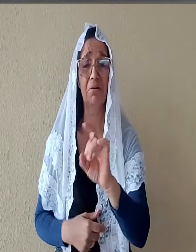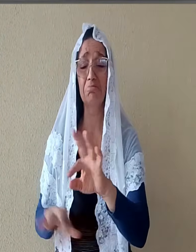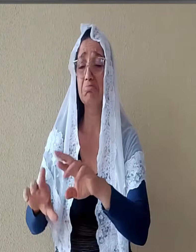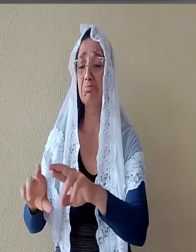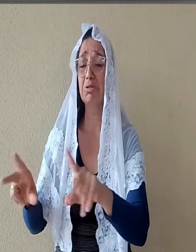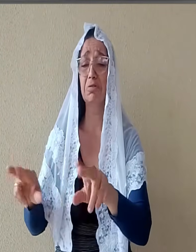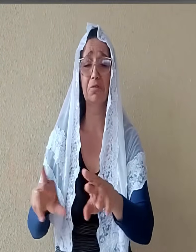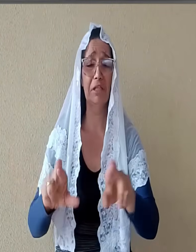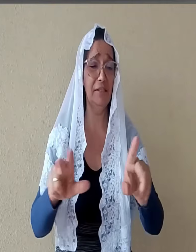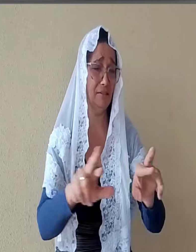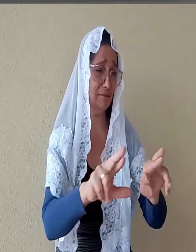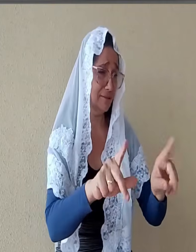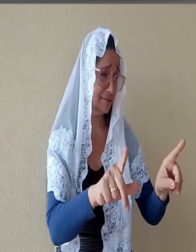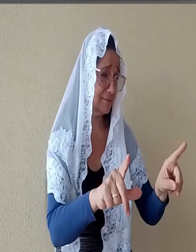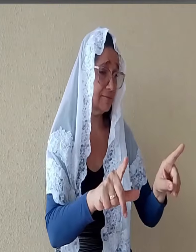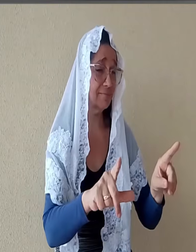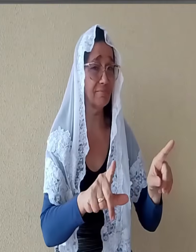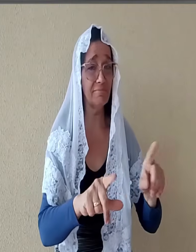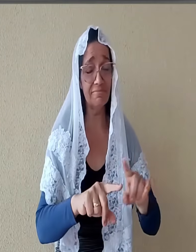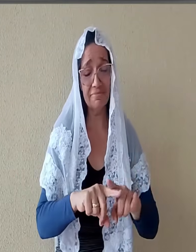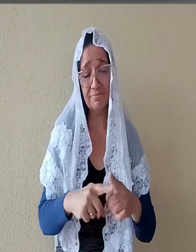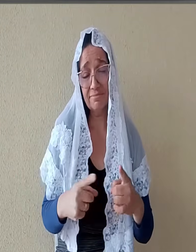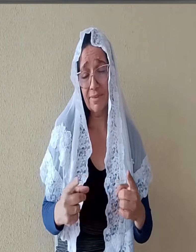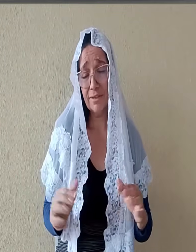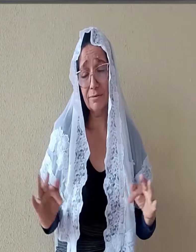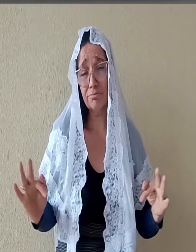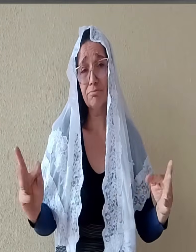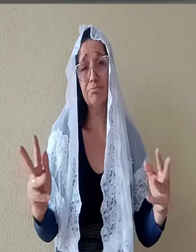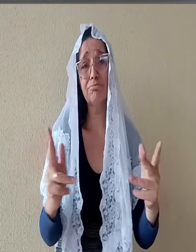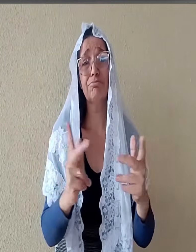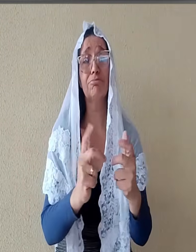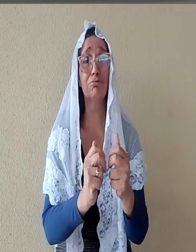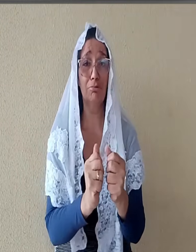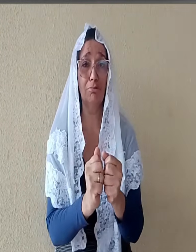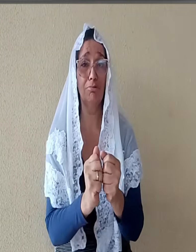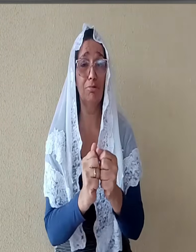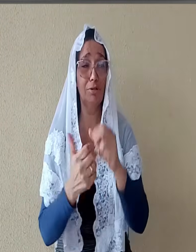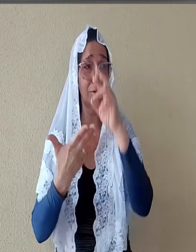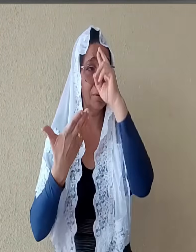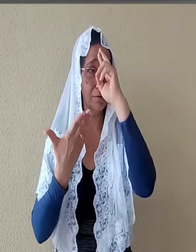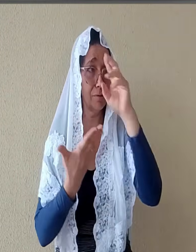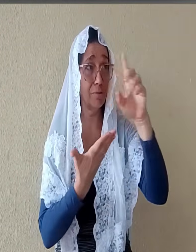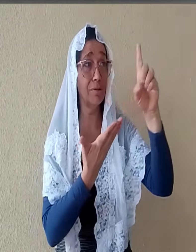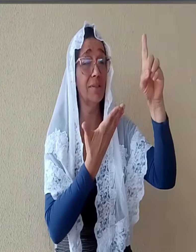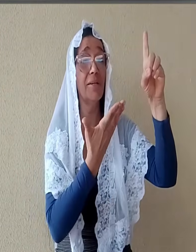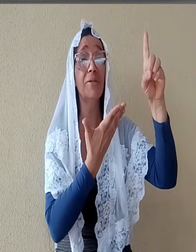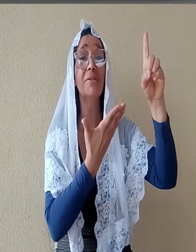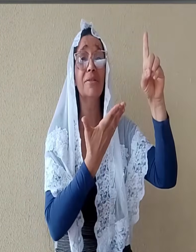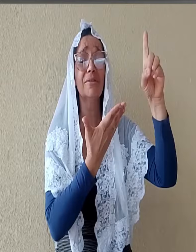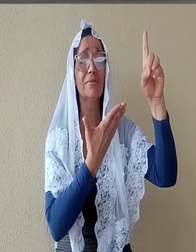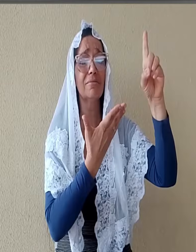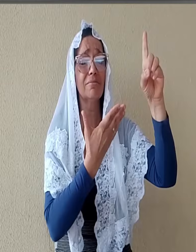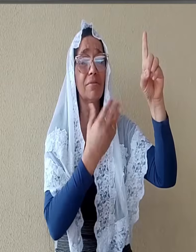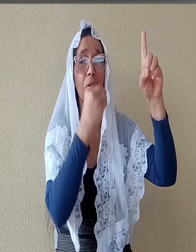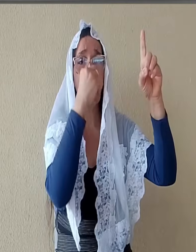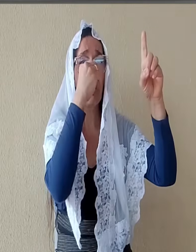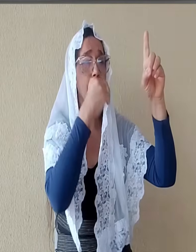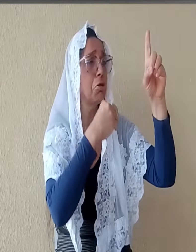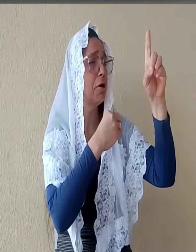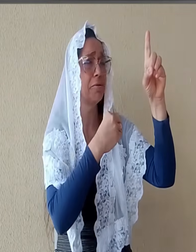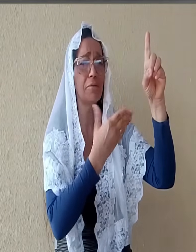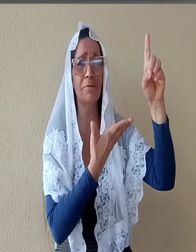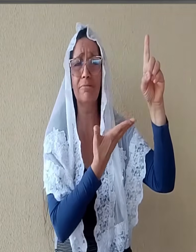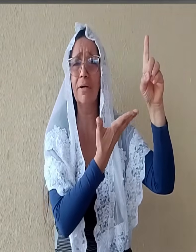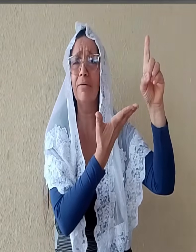tem negado o nome do Senhor. Bendito é o nome do Senhor. Vale a pena nós servir o nosso grande Deus, irmão, porque se